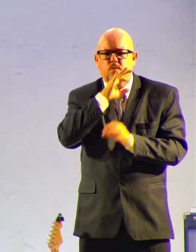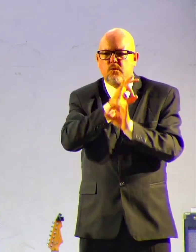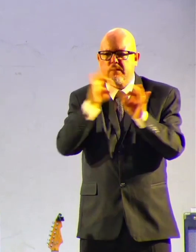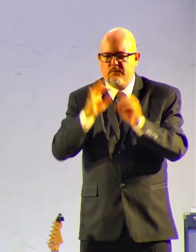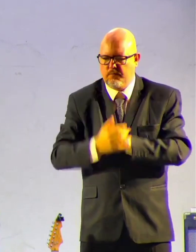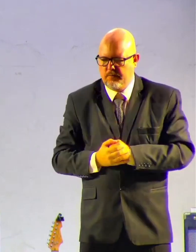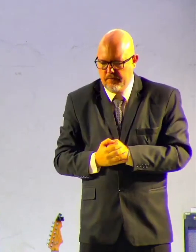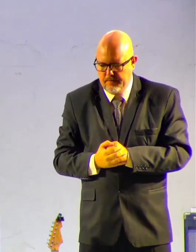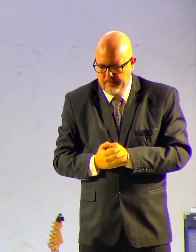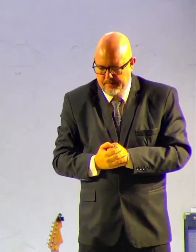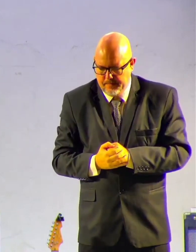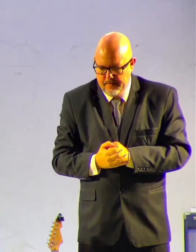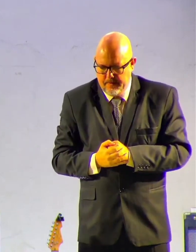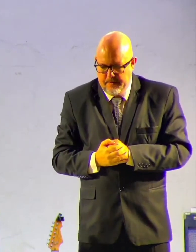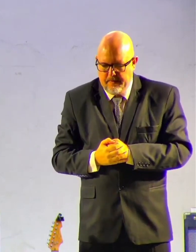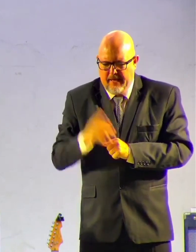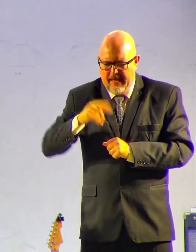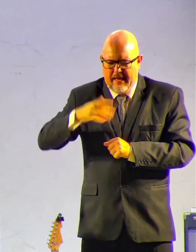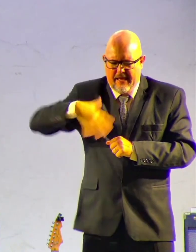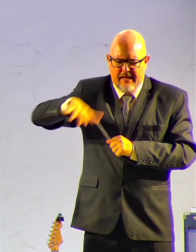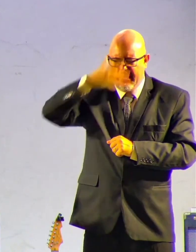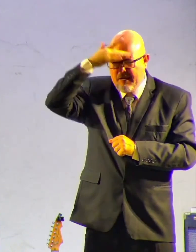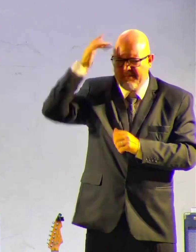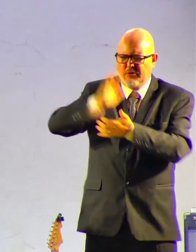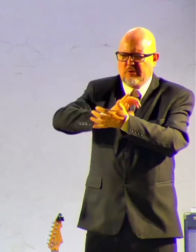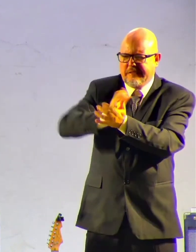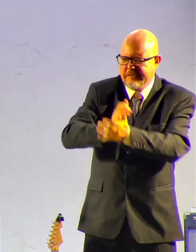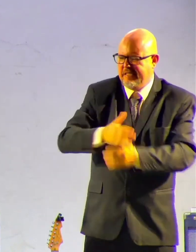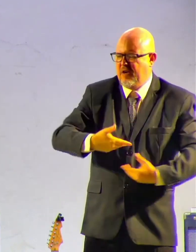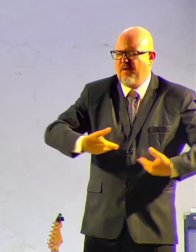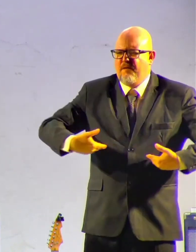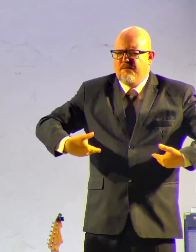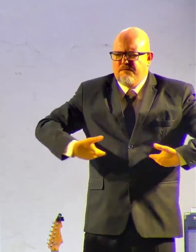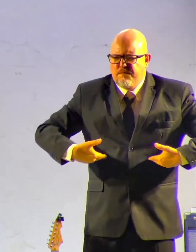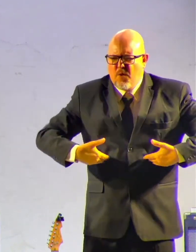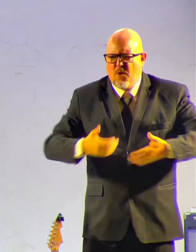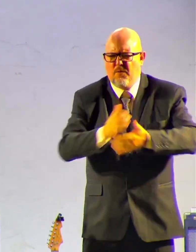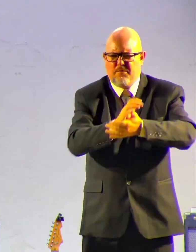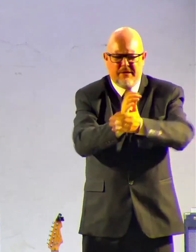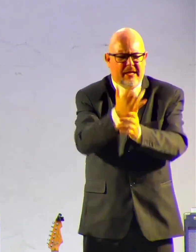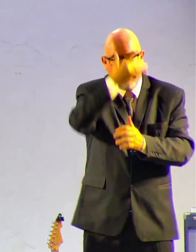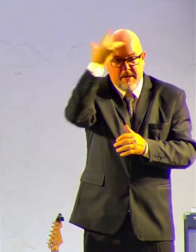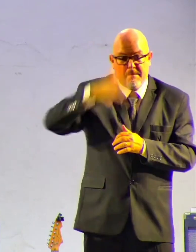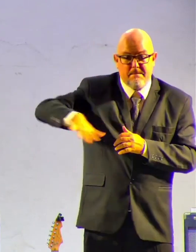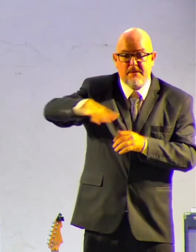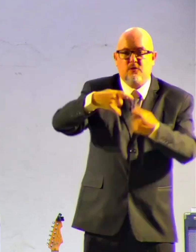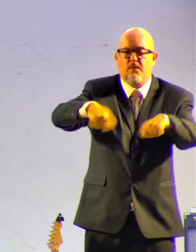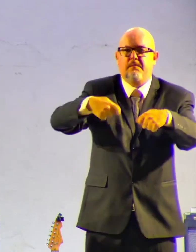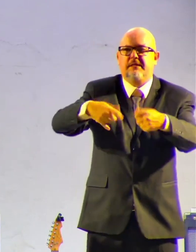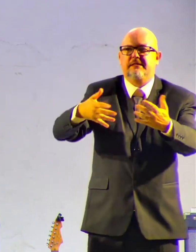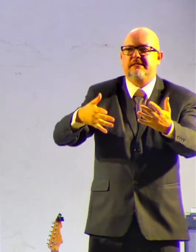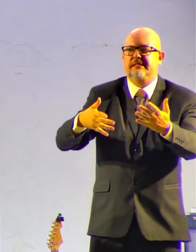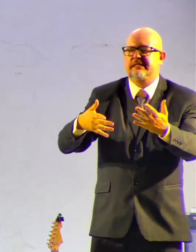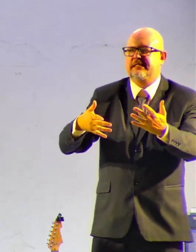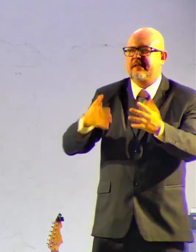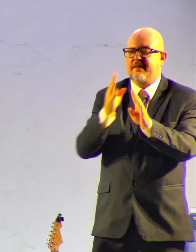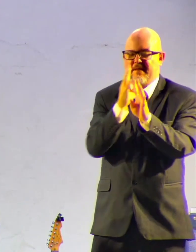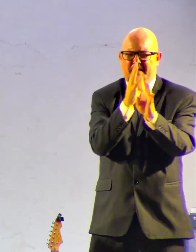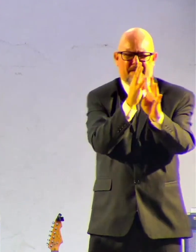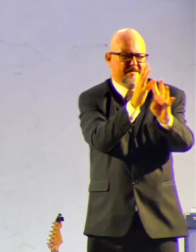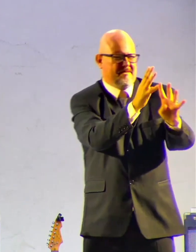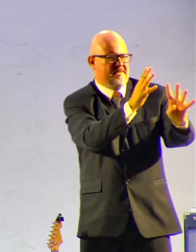ideia, a miséria, a opressão, a fome, pessoas tinham que fazer